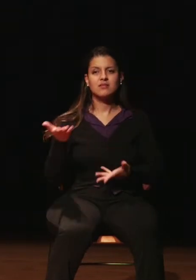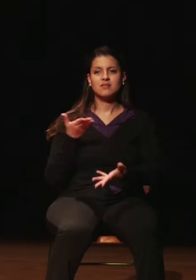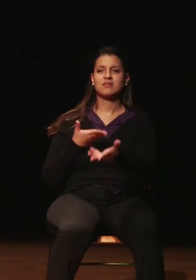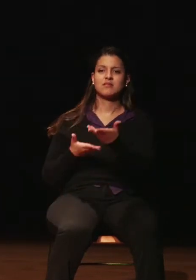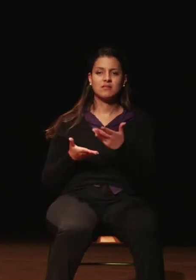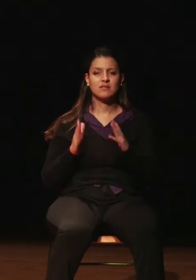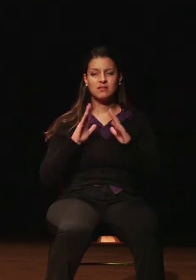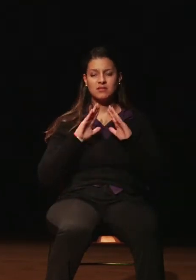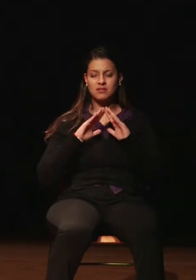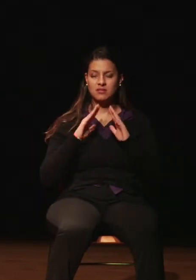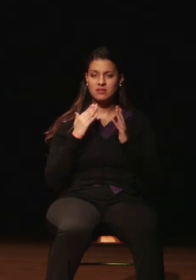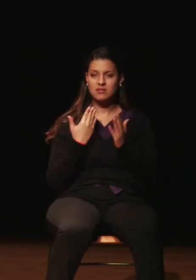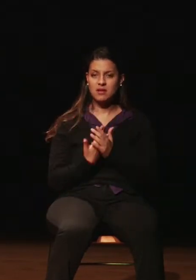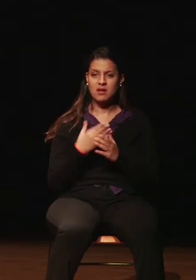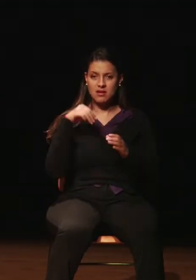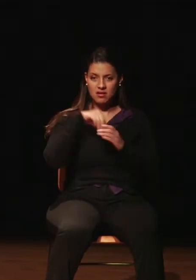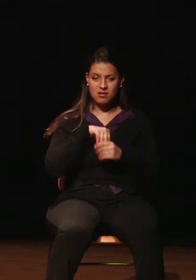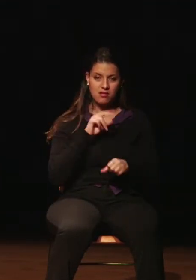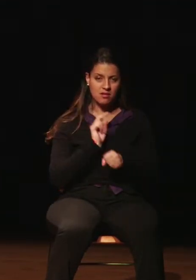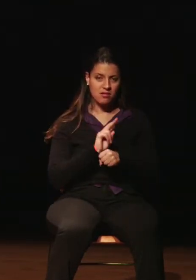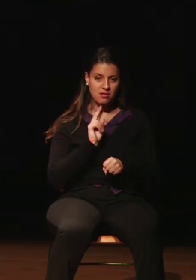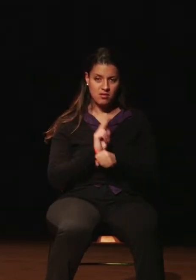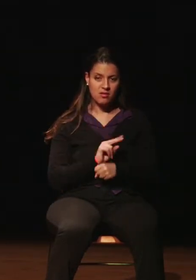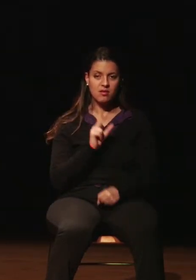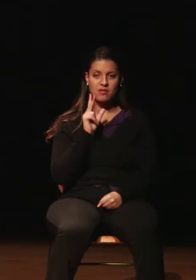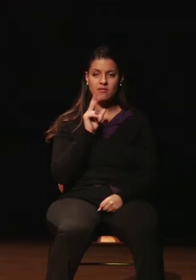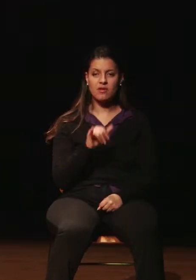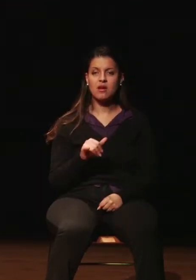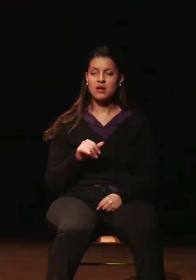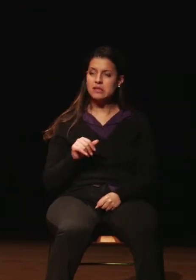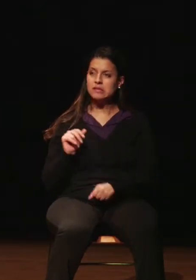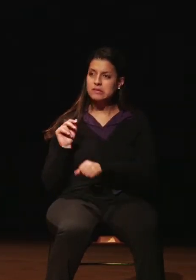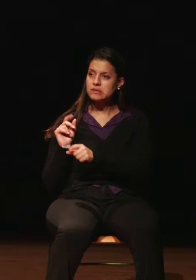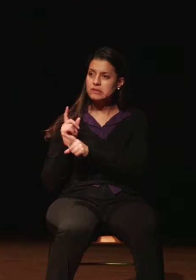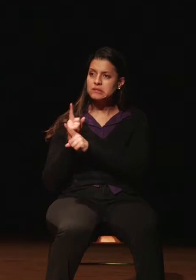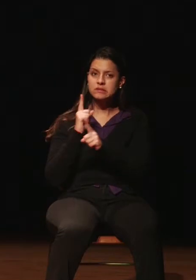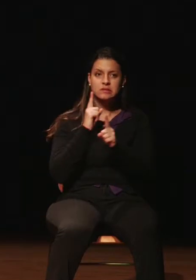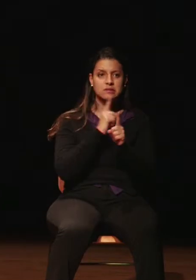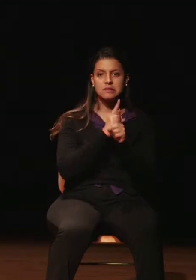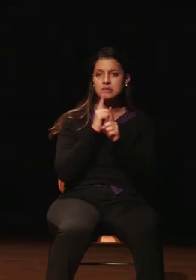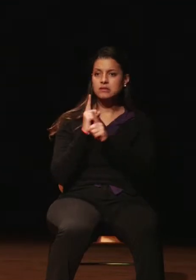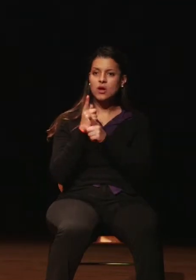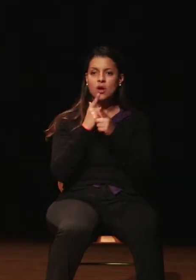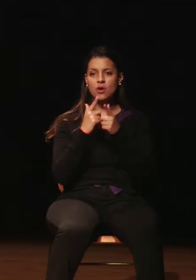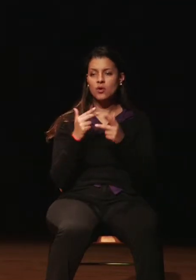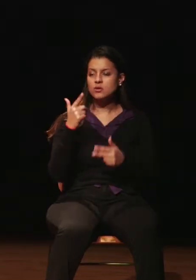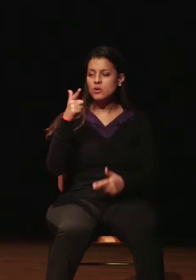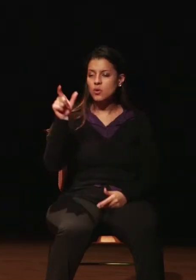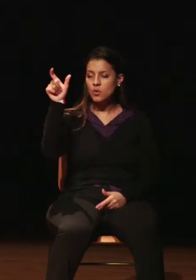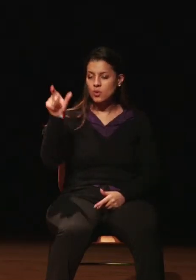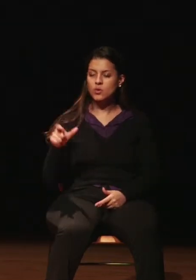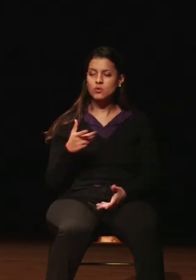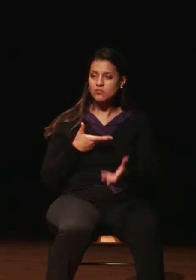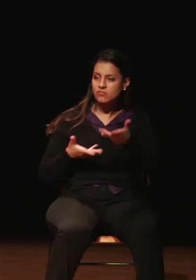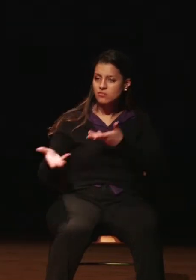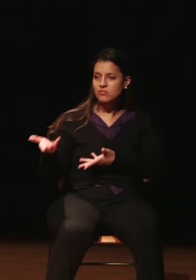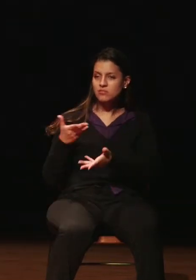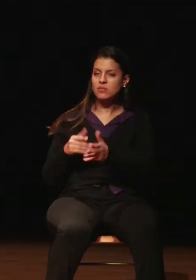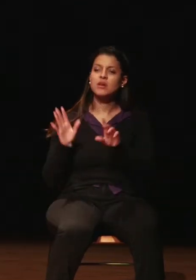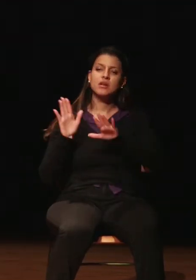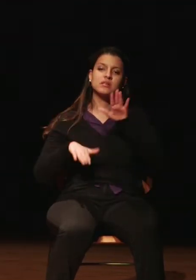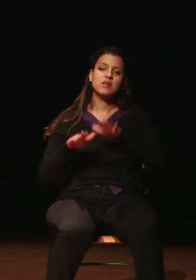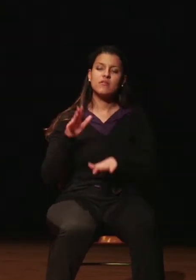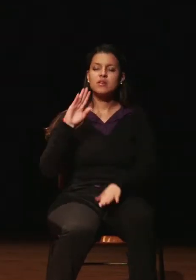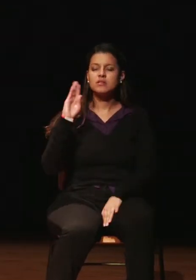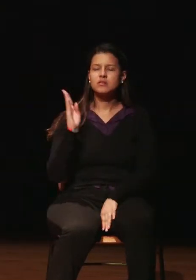criado na rua, irá descobrir algo do mundo do outro. Talvez num país de imigrantes, como era o